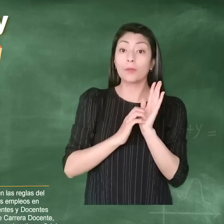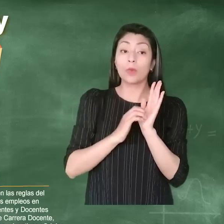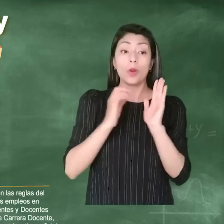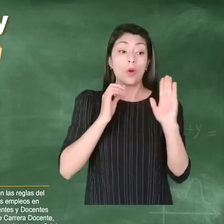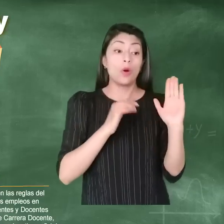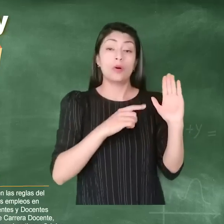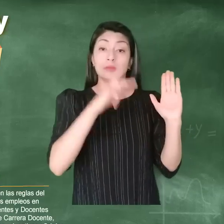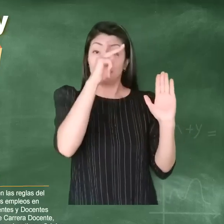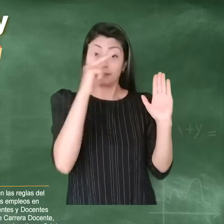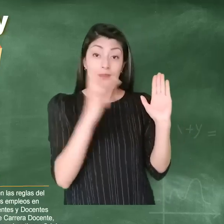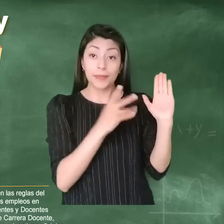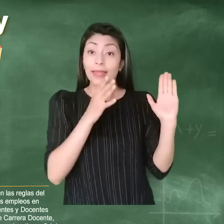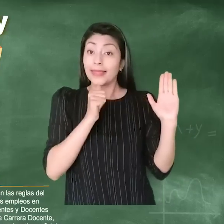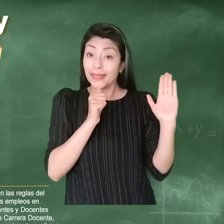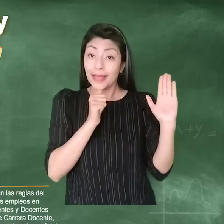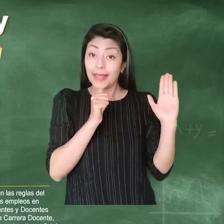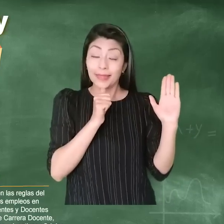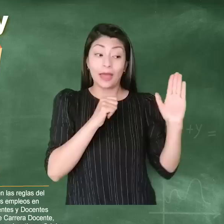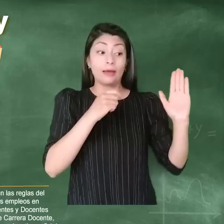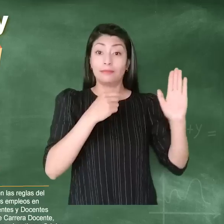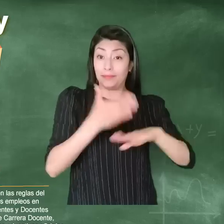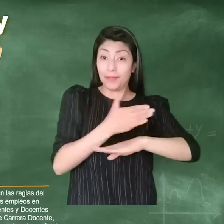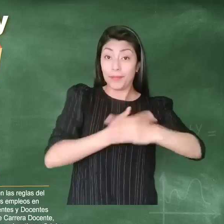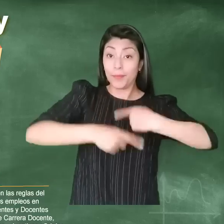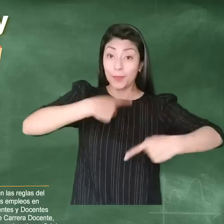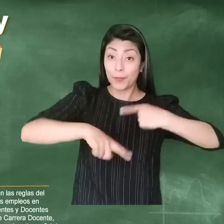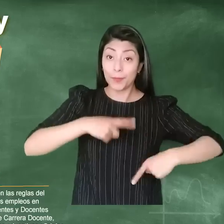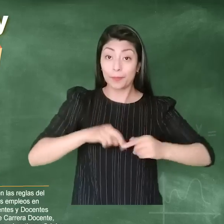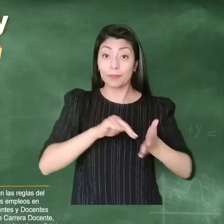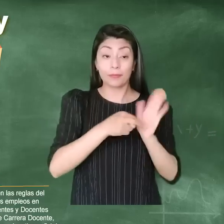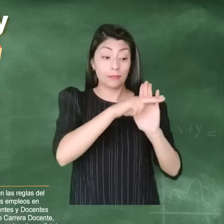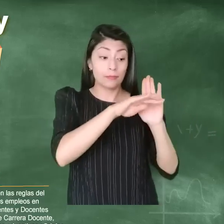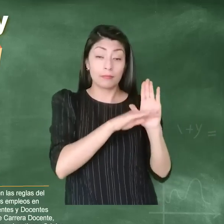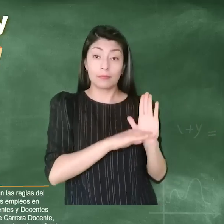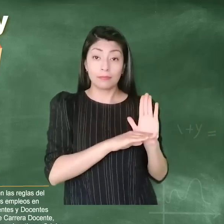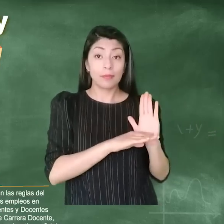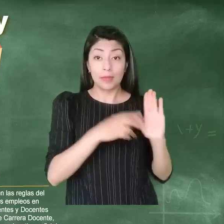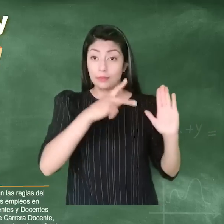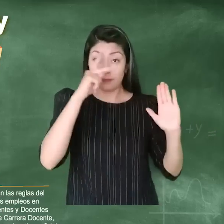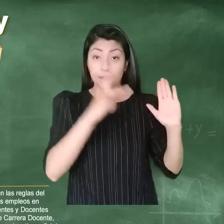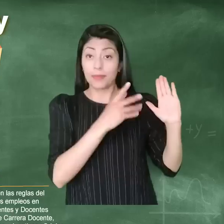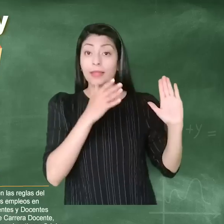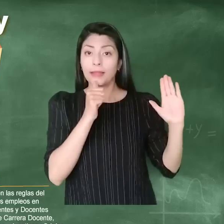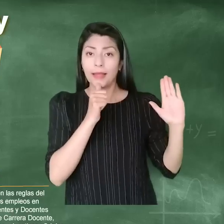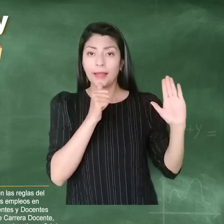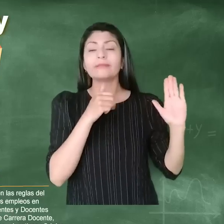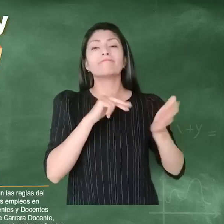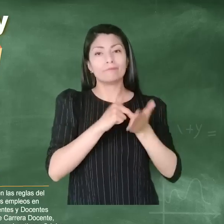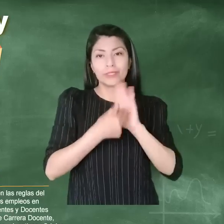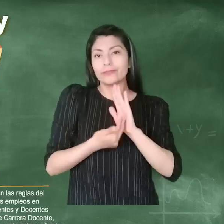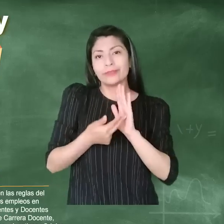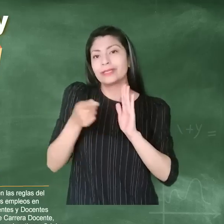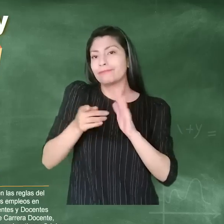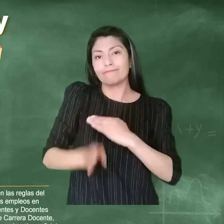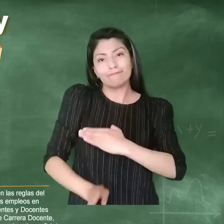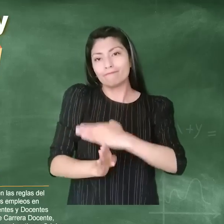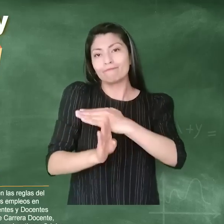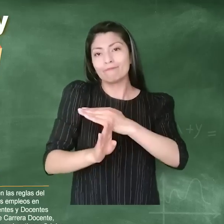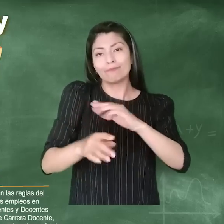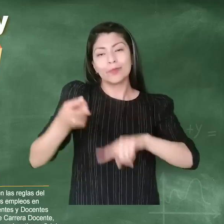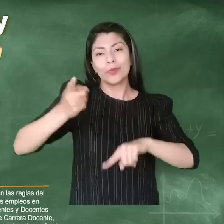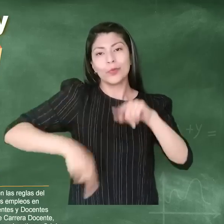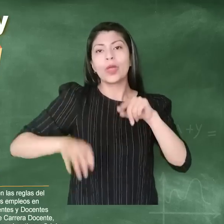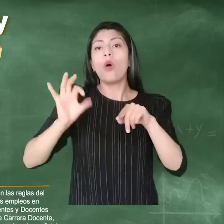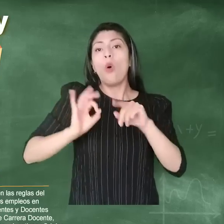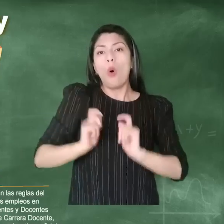La inobservancia de lo señalado en los numerales anteriores de los requisitos de participación será impedimento para continuar en